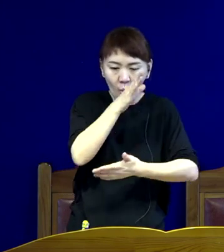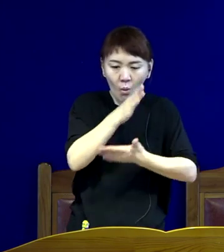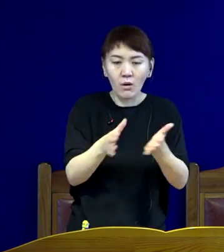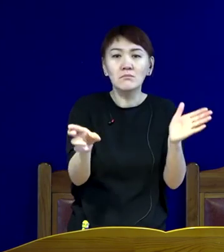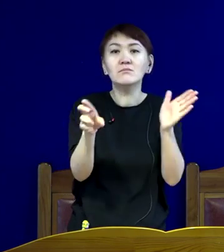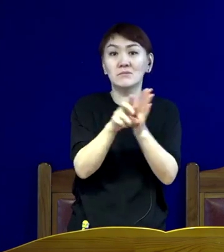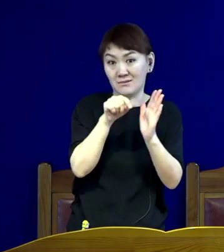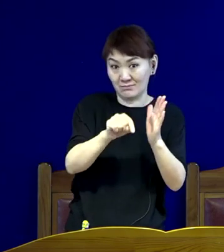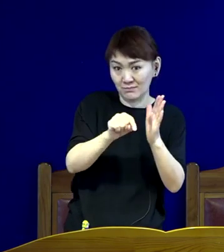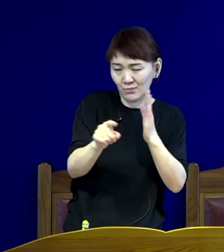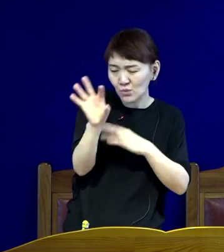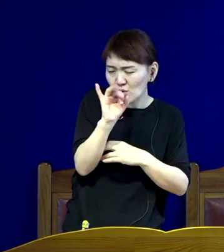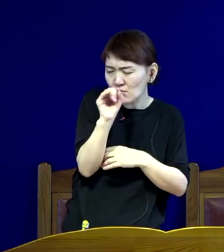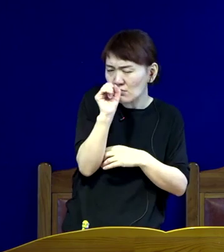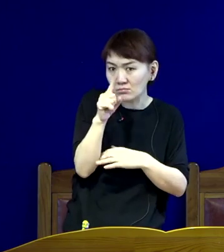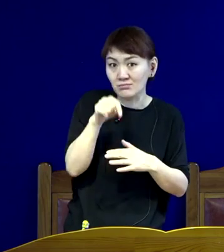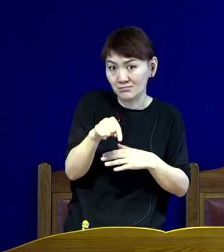туслагч